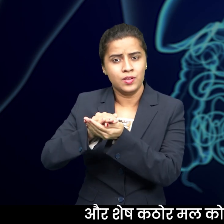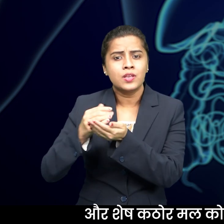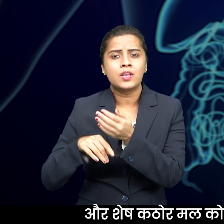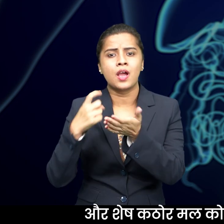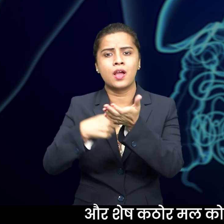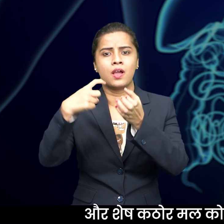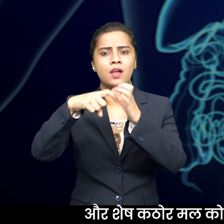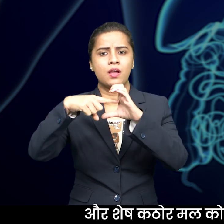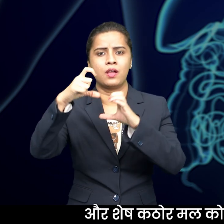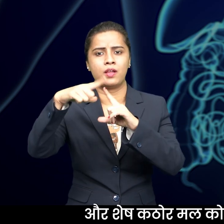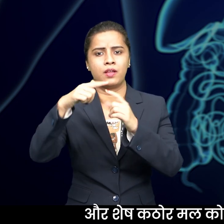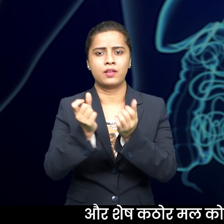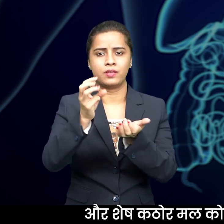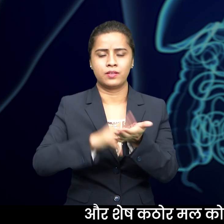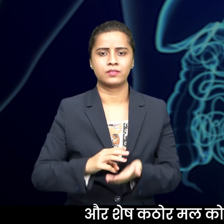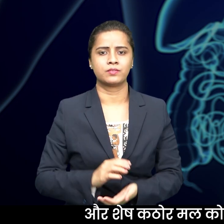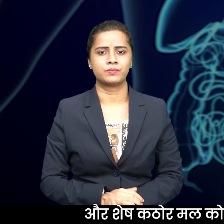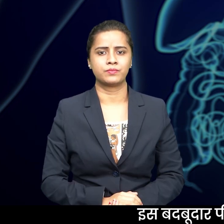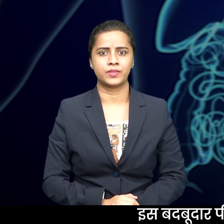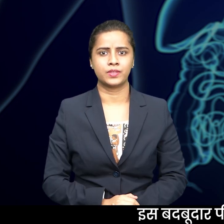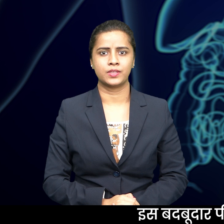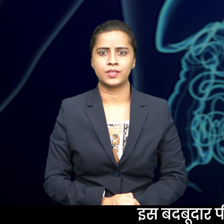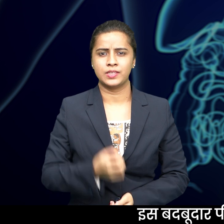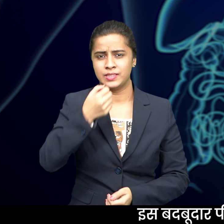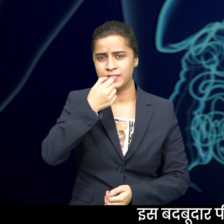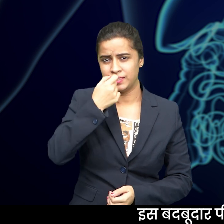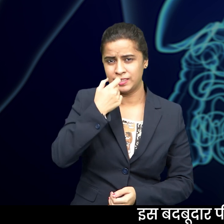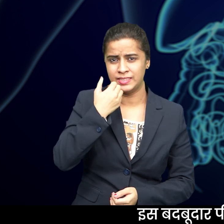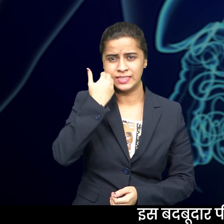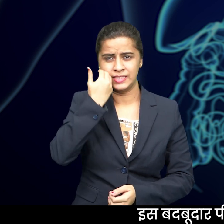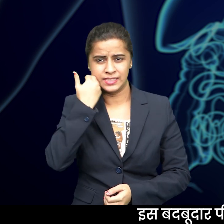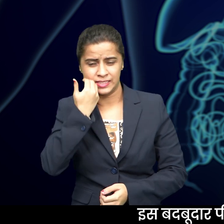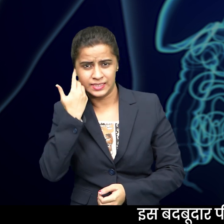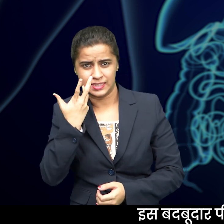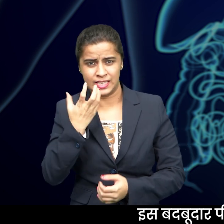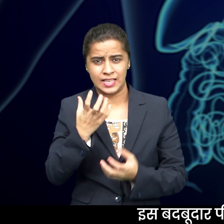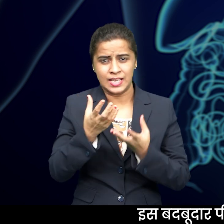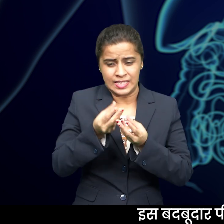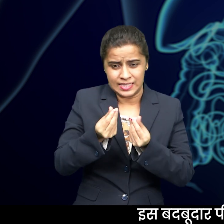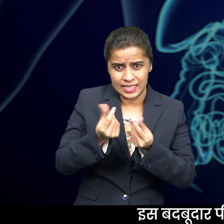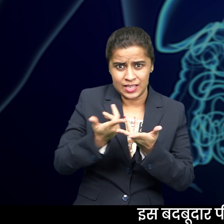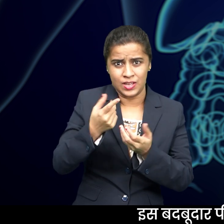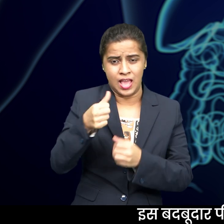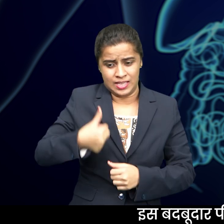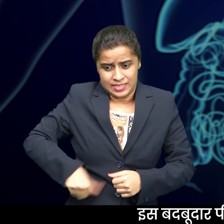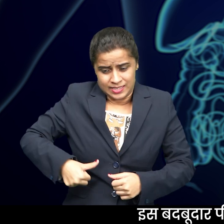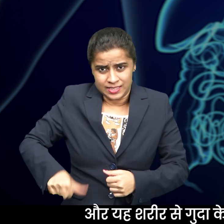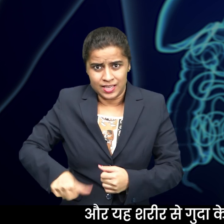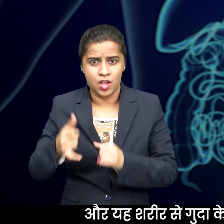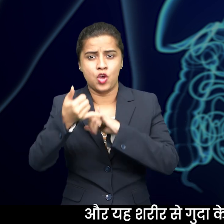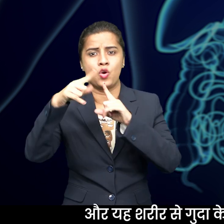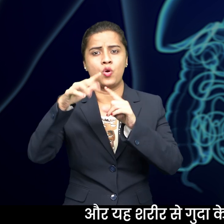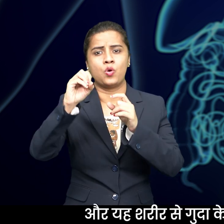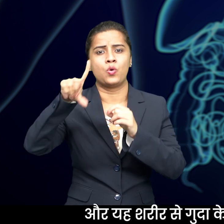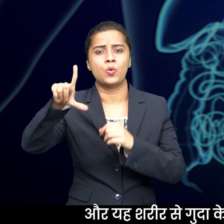में संग्रहित किया जाता है। इस बदबूदार पीला मल माला कहलाता है